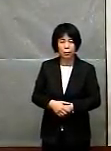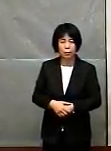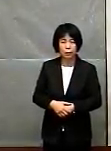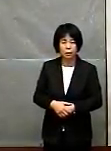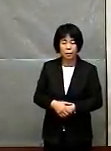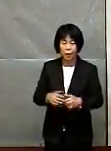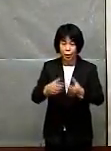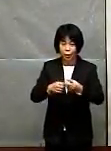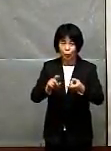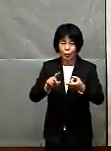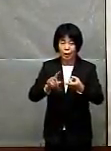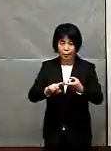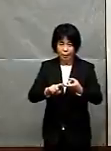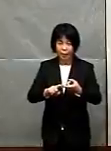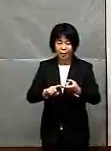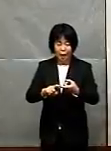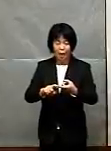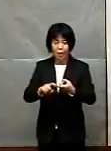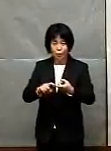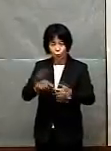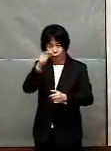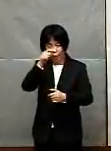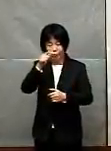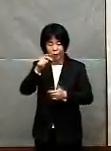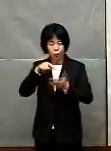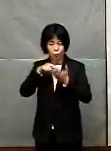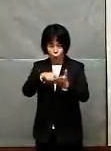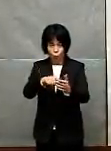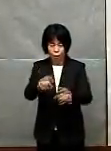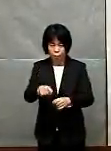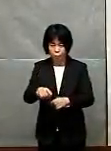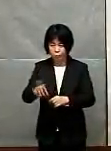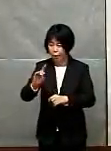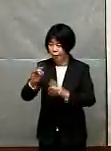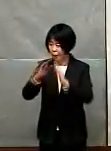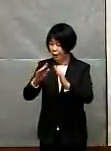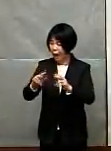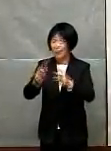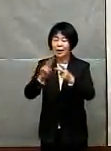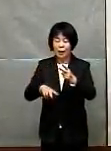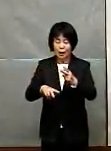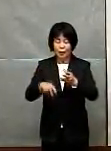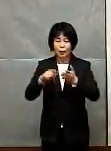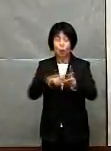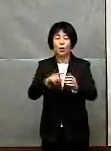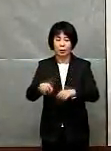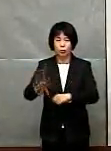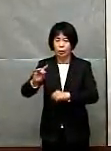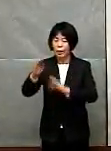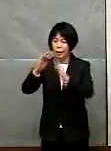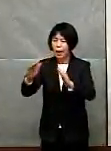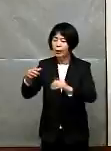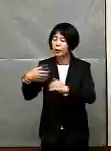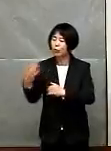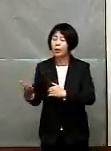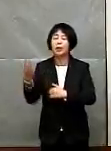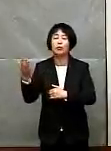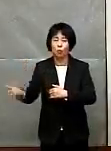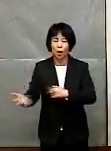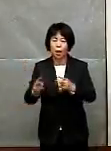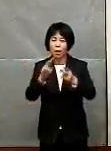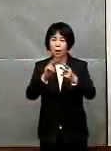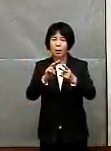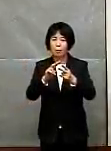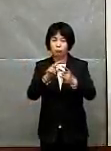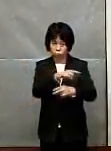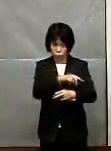具体的なその刑事告発というところは、議会との調整というかですね、県として刑事告発するのか、それとも議会に委ねるのかというところのお